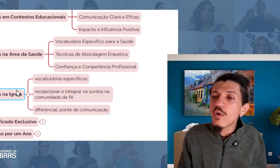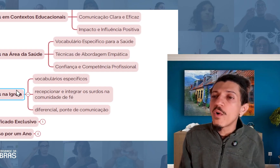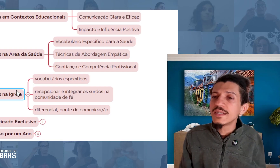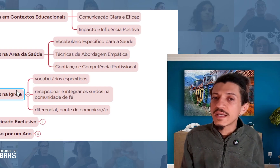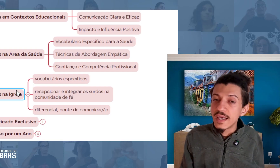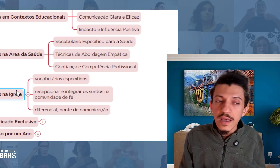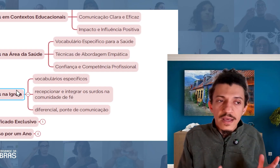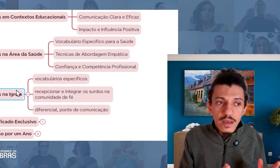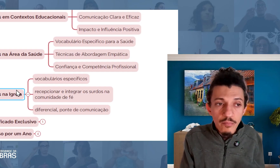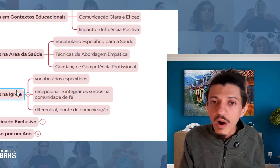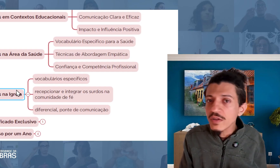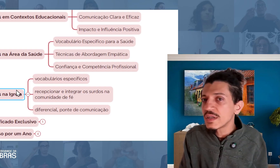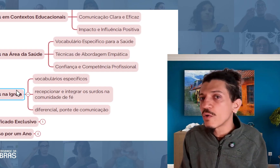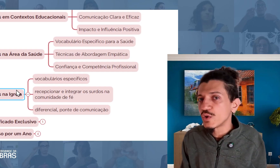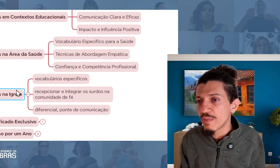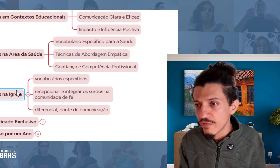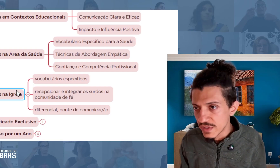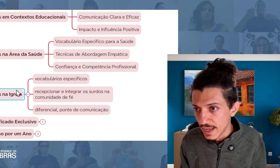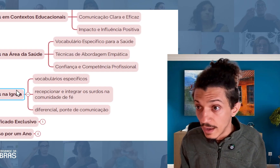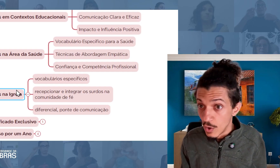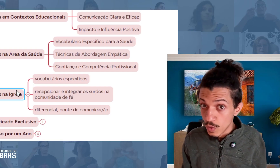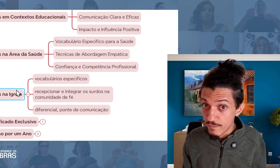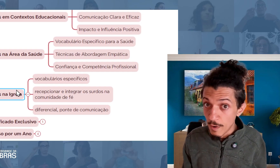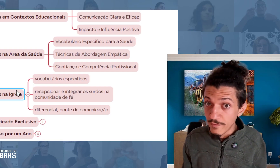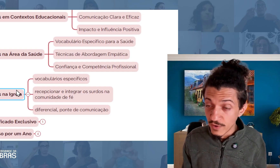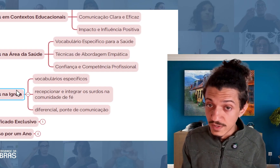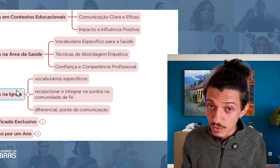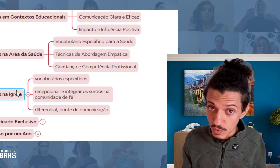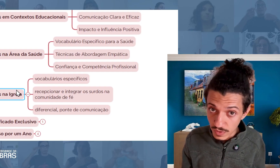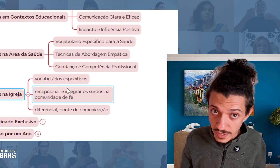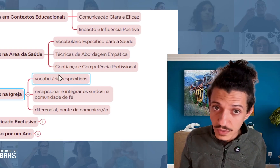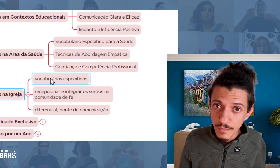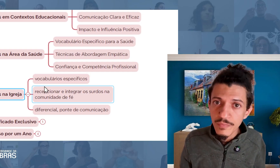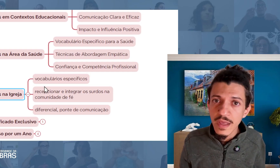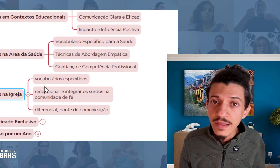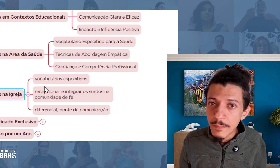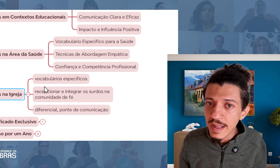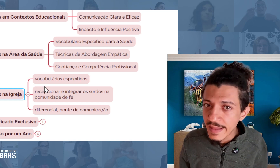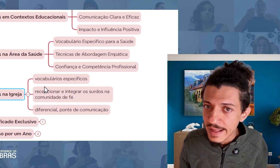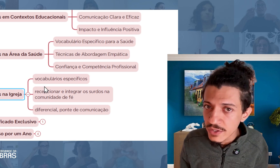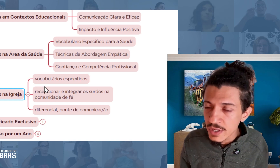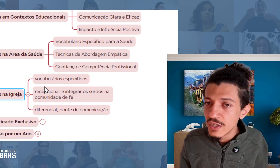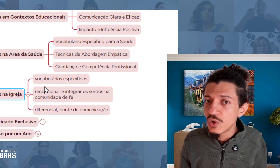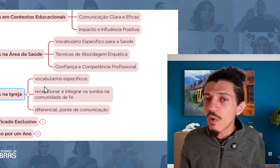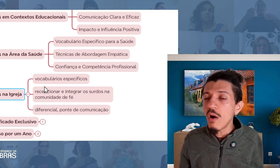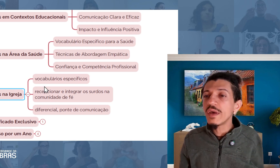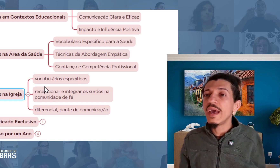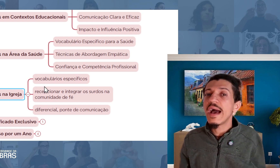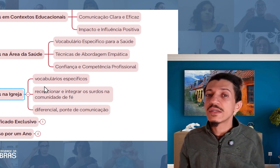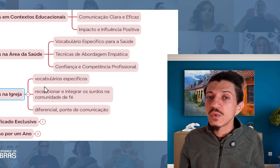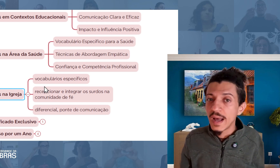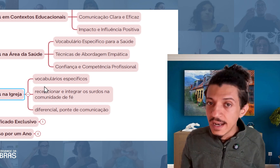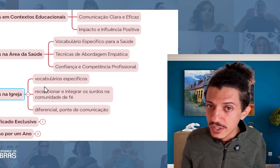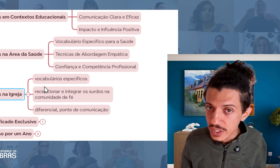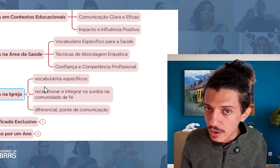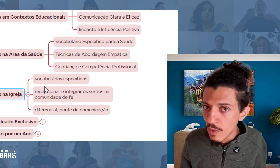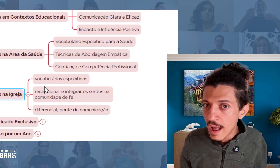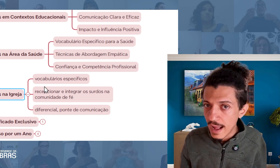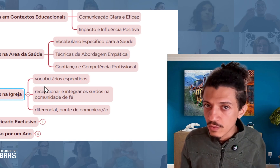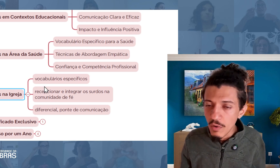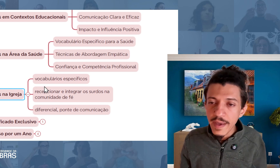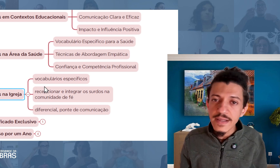alguma coisa aqui que pode ser útil para você, conforme for o seu contexto, independente de qual que é a sua